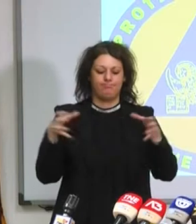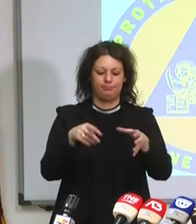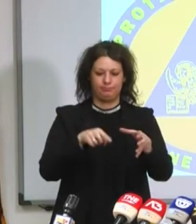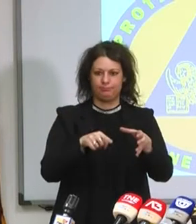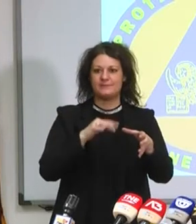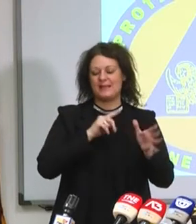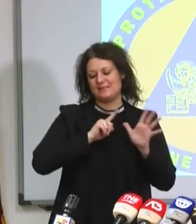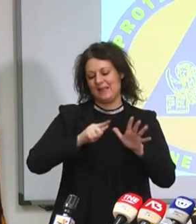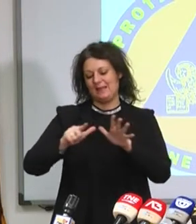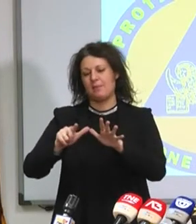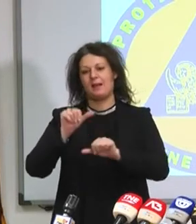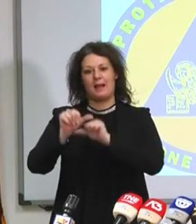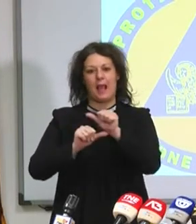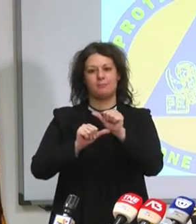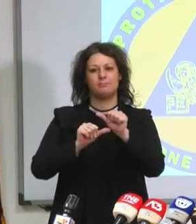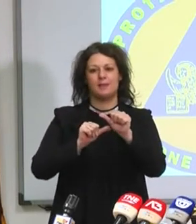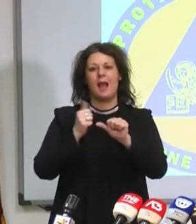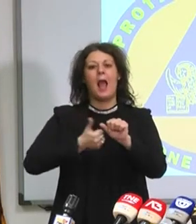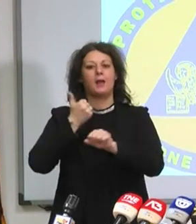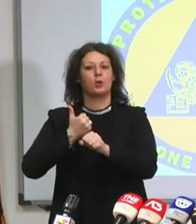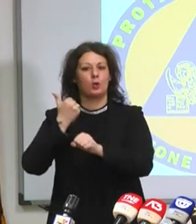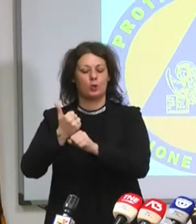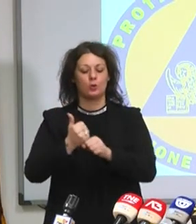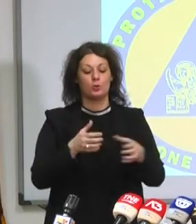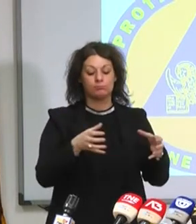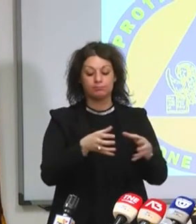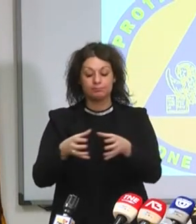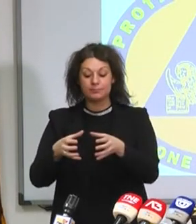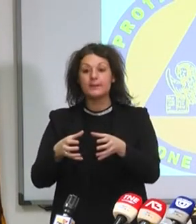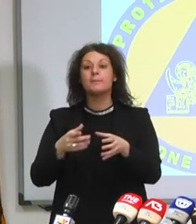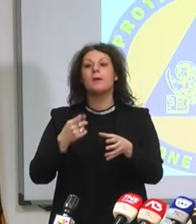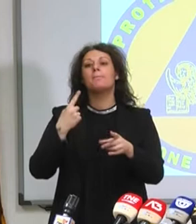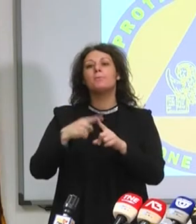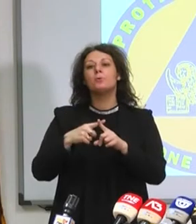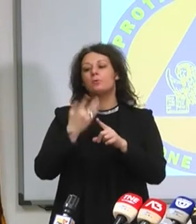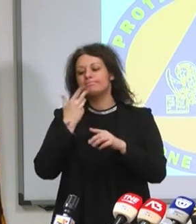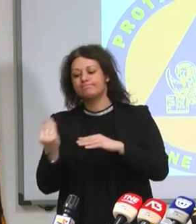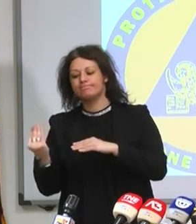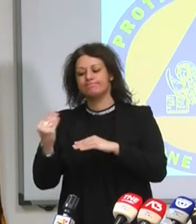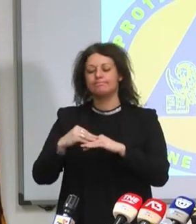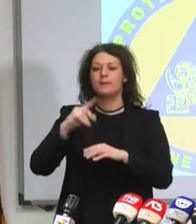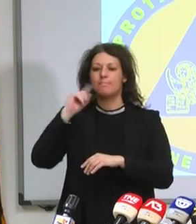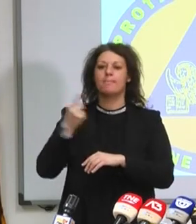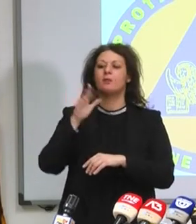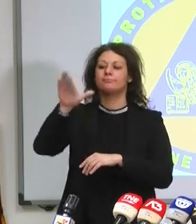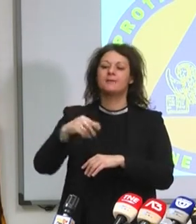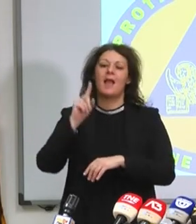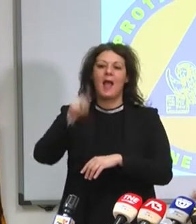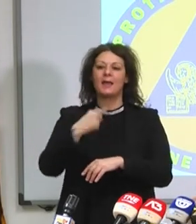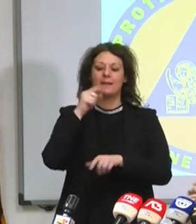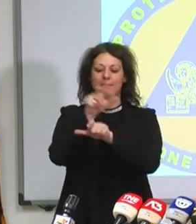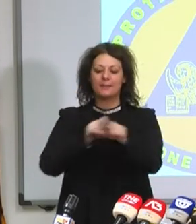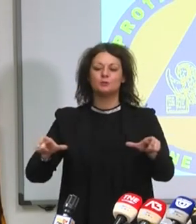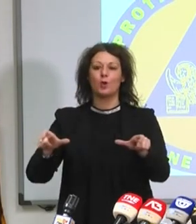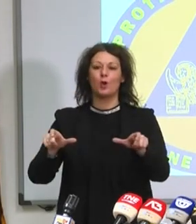però contemporaneamente abbiamo detto partiamo anche con quelle dei più anziani, quindi dai 107, 110,